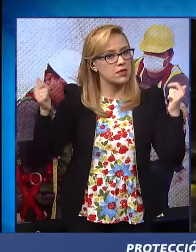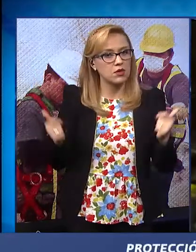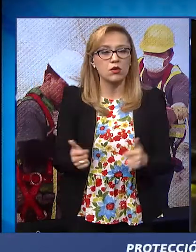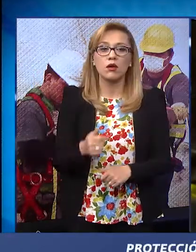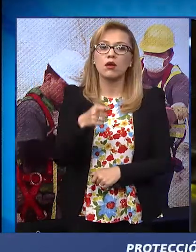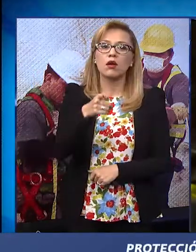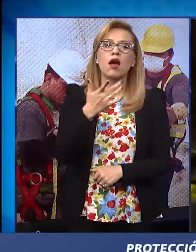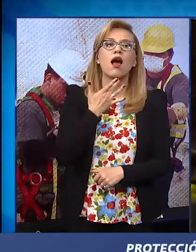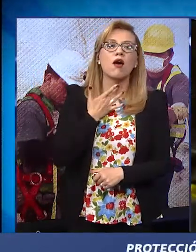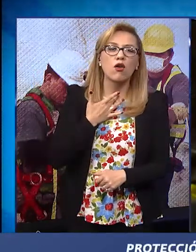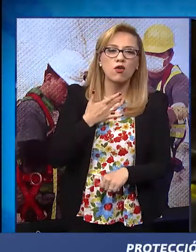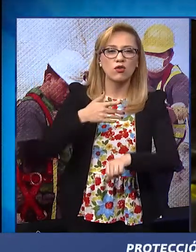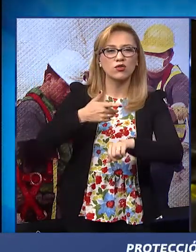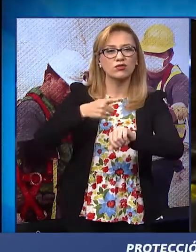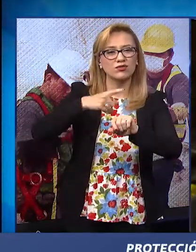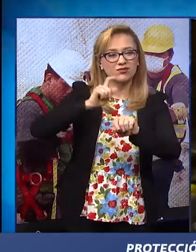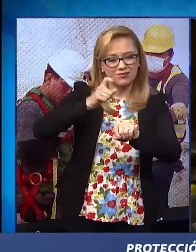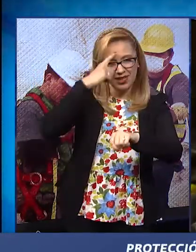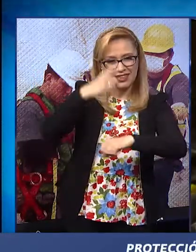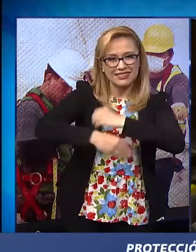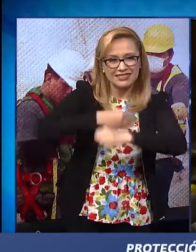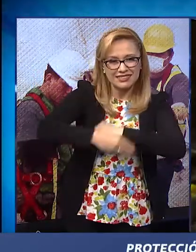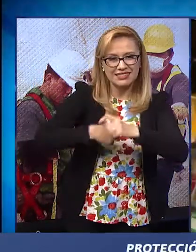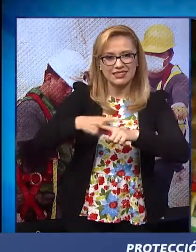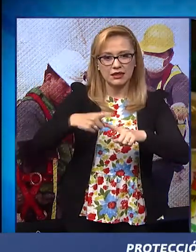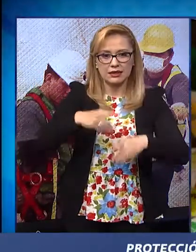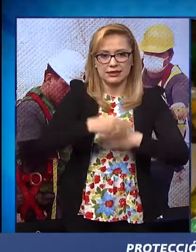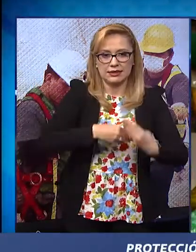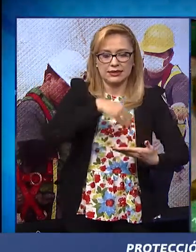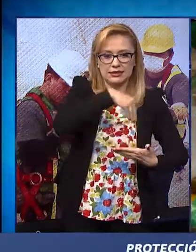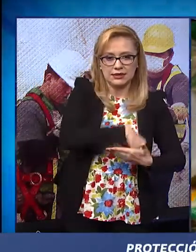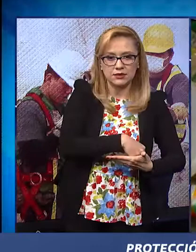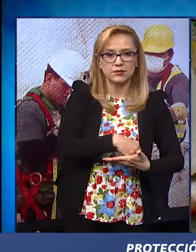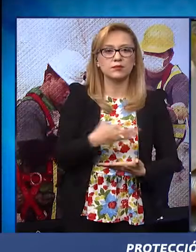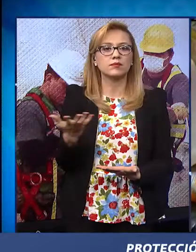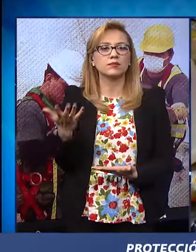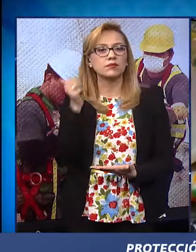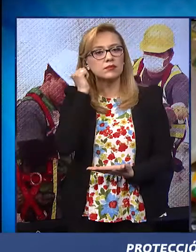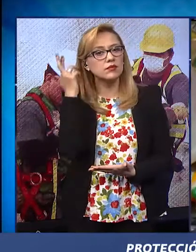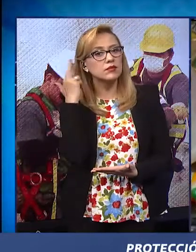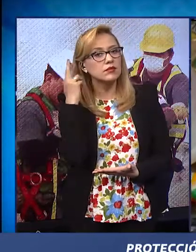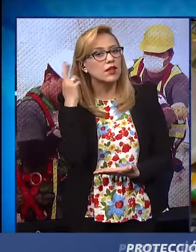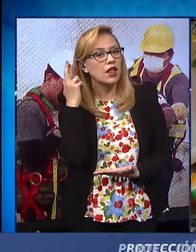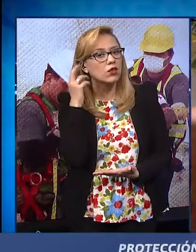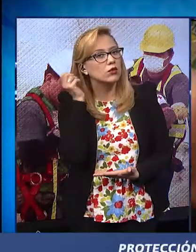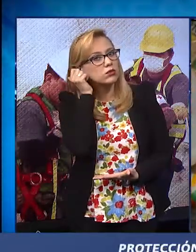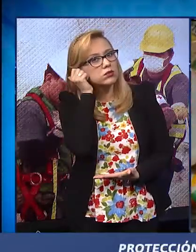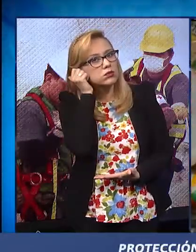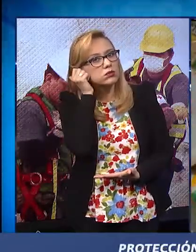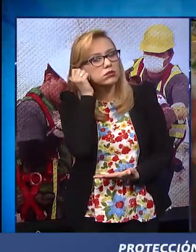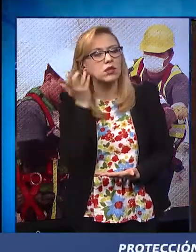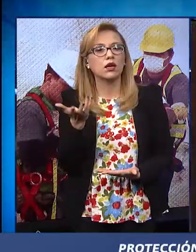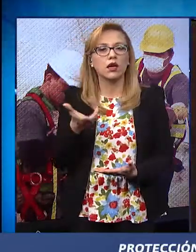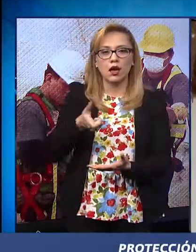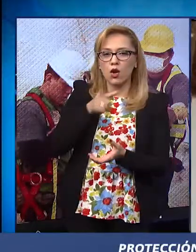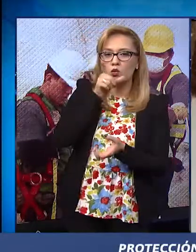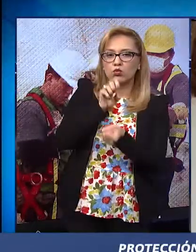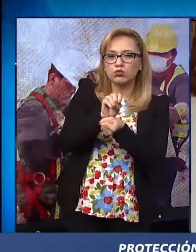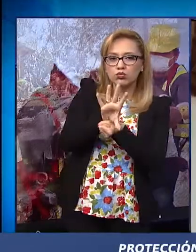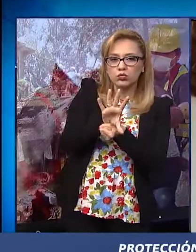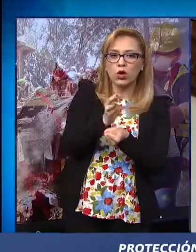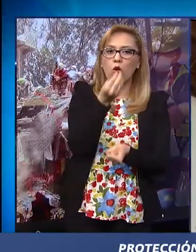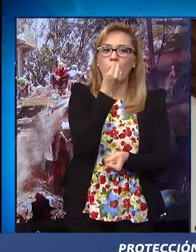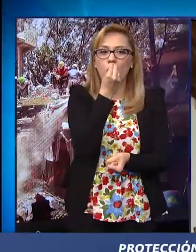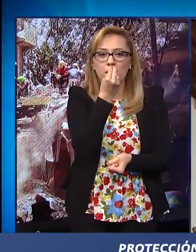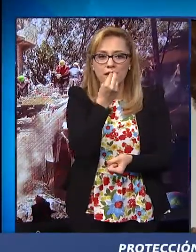lámparas de mano y radio portátil y alimentos enlatados en caso de emergencia si detectas algún daño